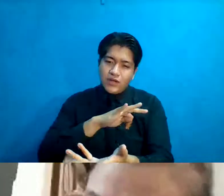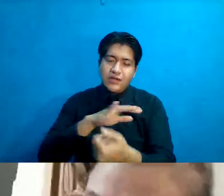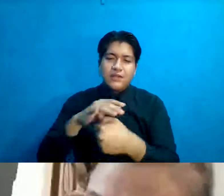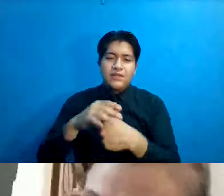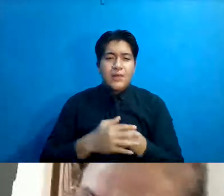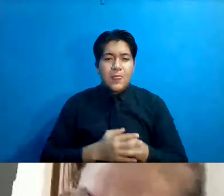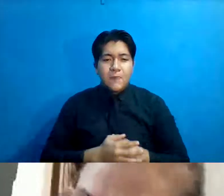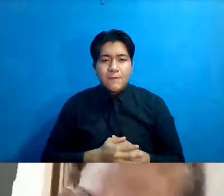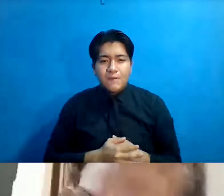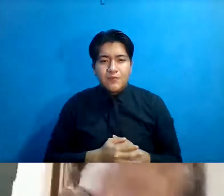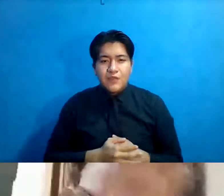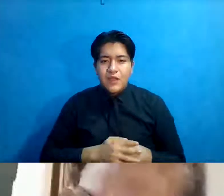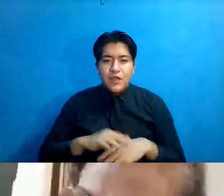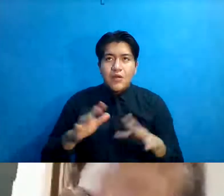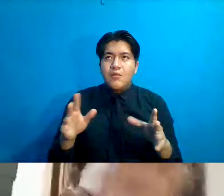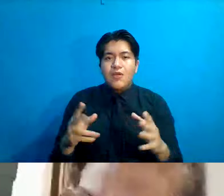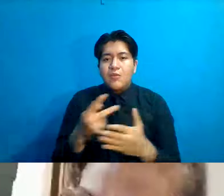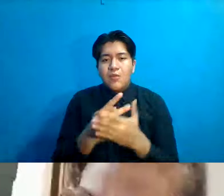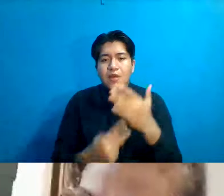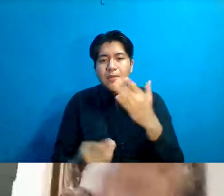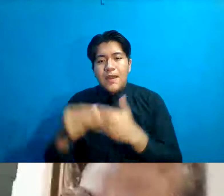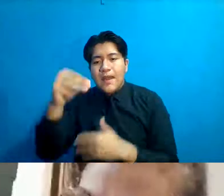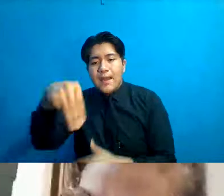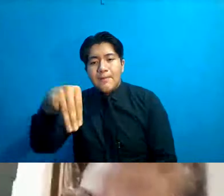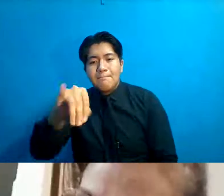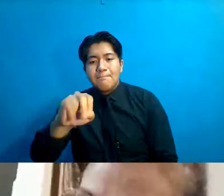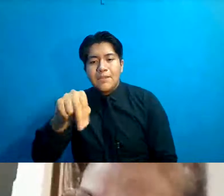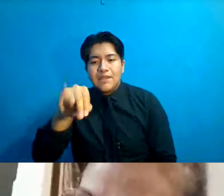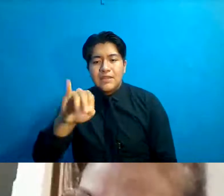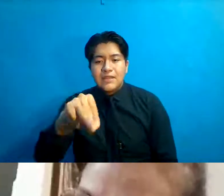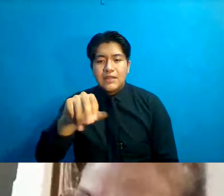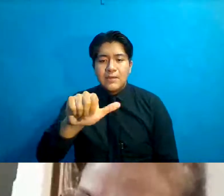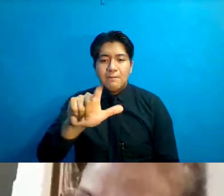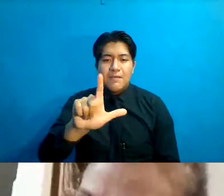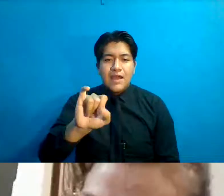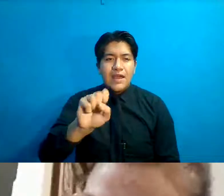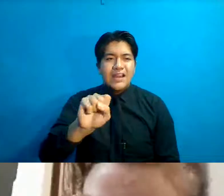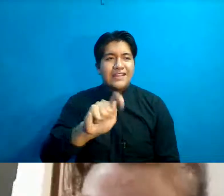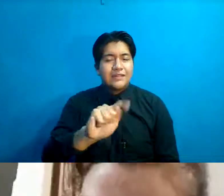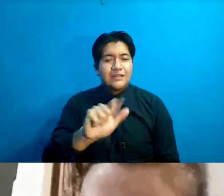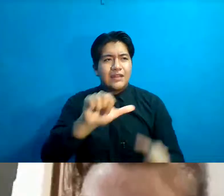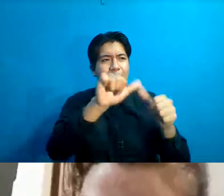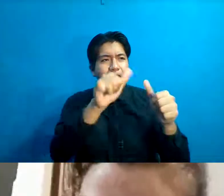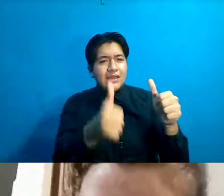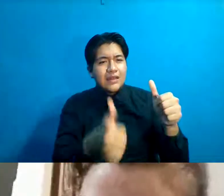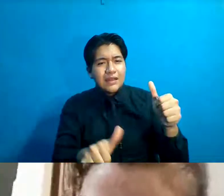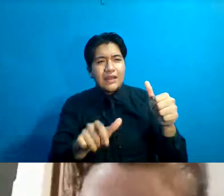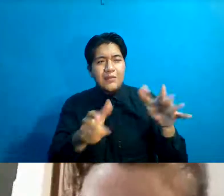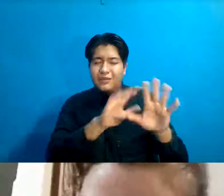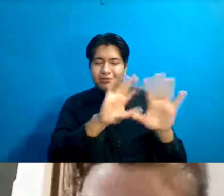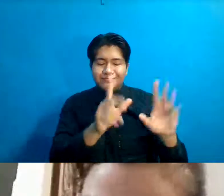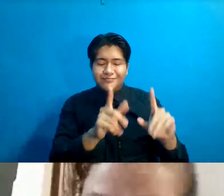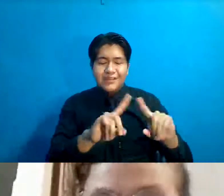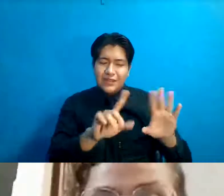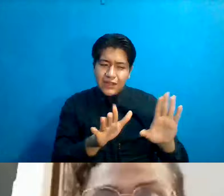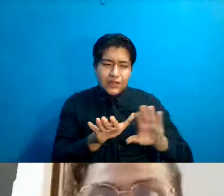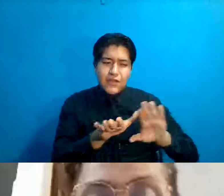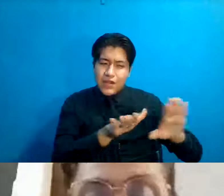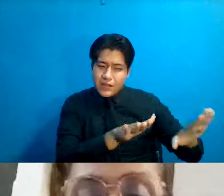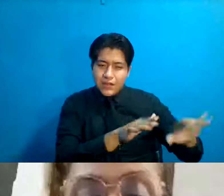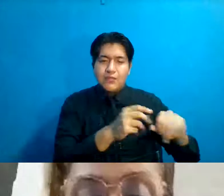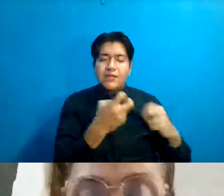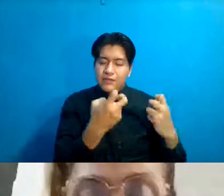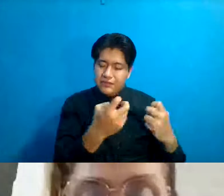el programa minimalista, por ejemplo, etcétera, pues ya son otras cuestiones, pero es en esencia eso,